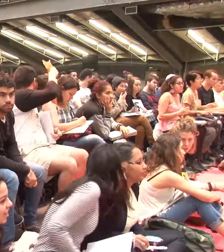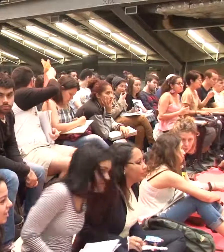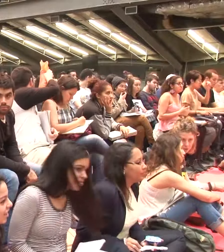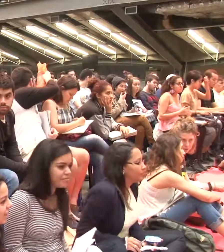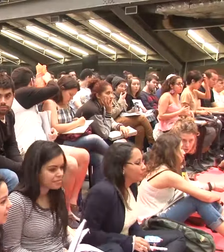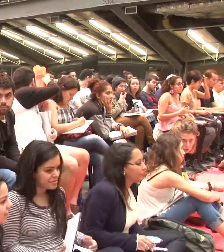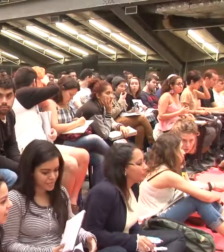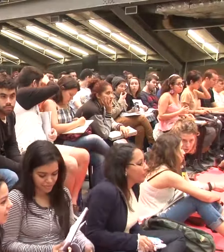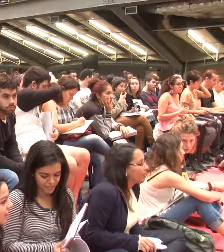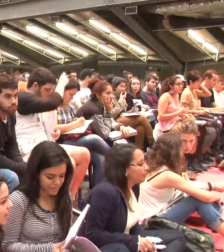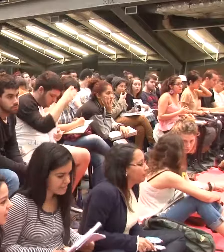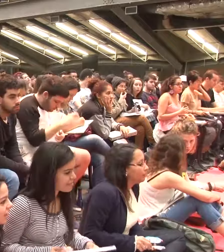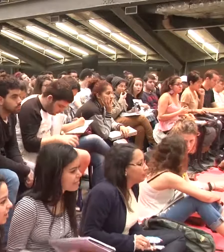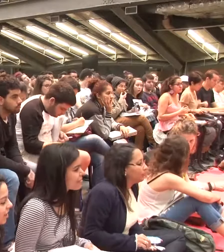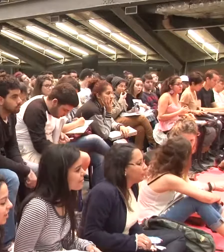Vamos lá. Alô?